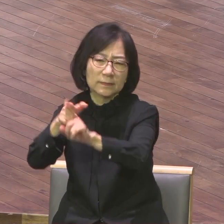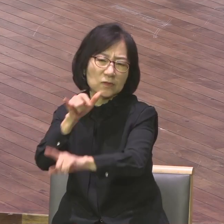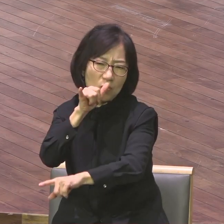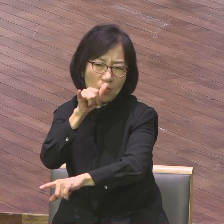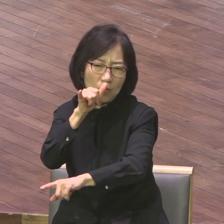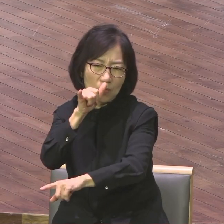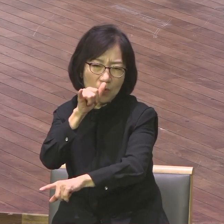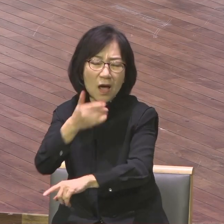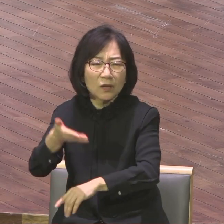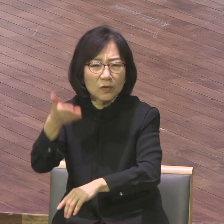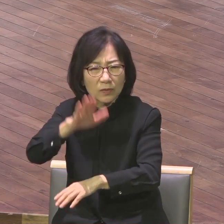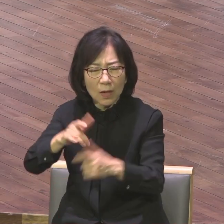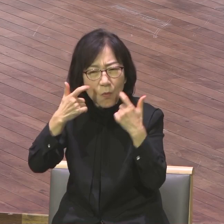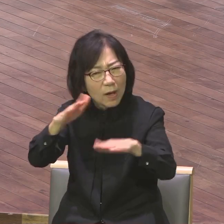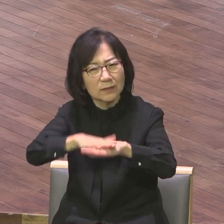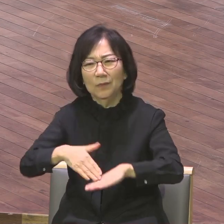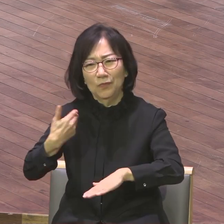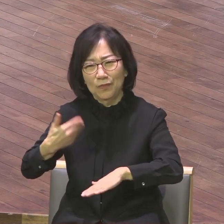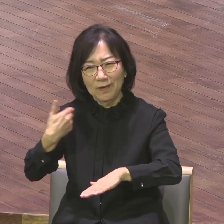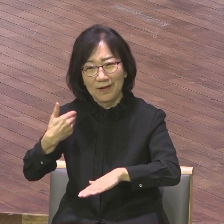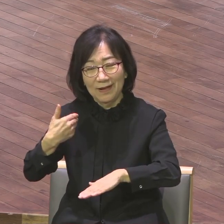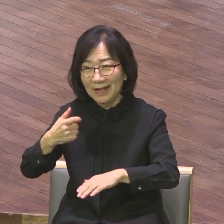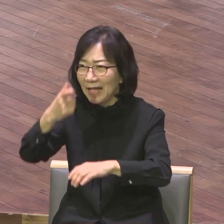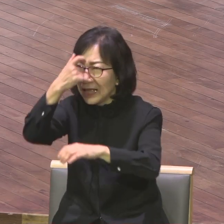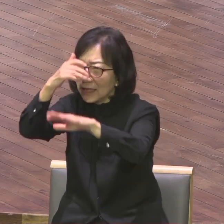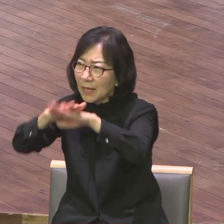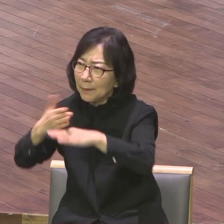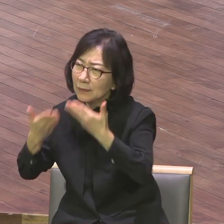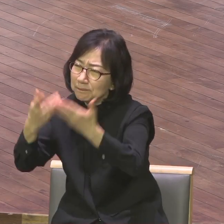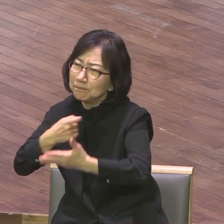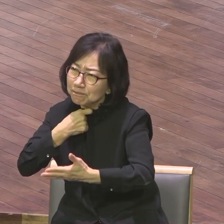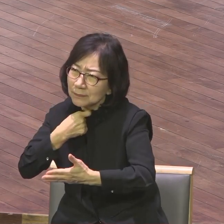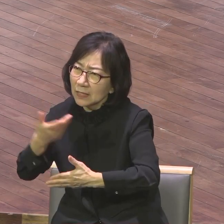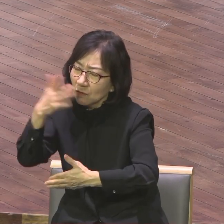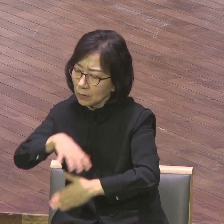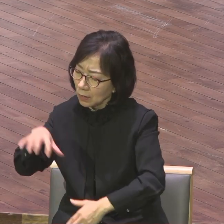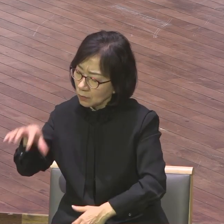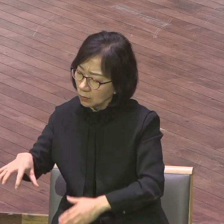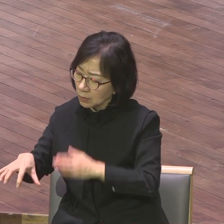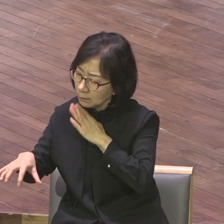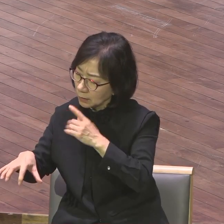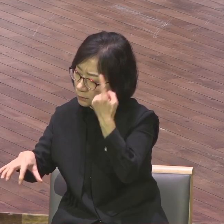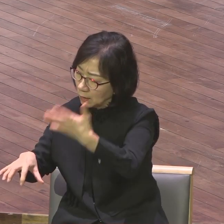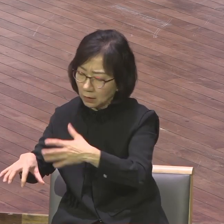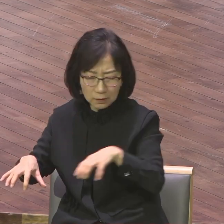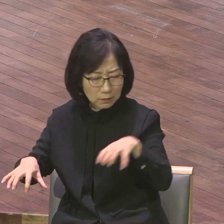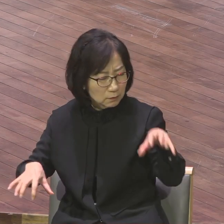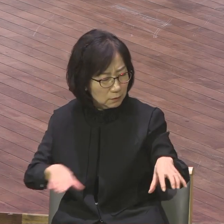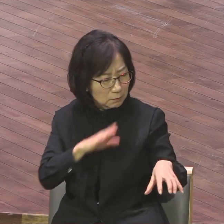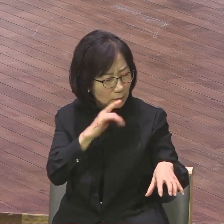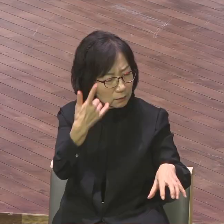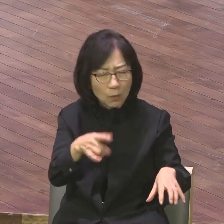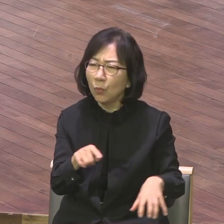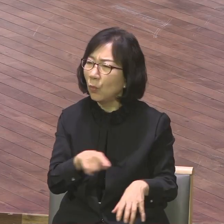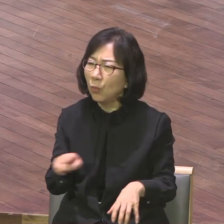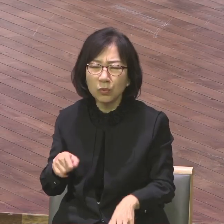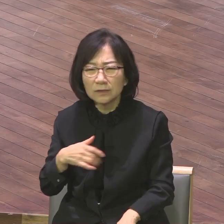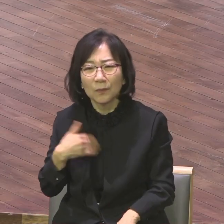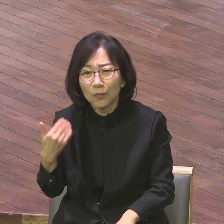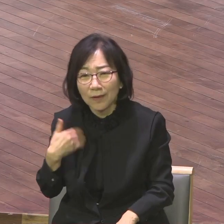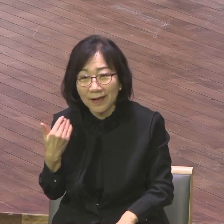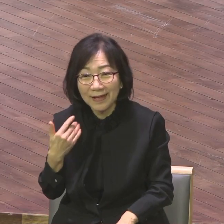어떻게 예수님께 이런 질문을 하겠냐고요. 예배 드리고 있는 것은 사실이에요. 그런데 이 여자의 삶은 하나도 변하지